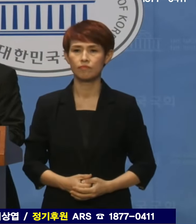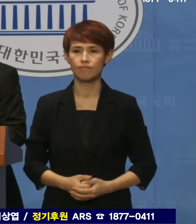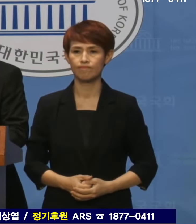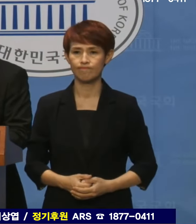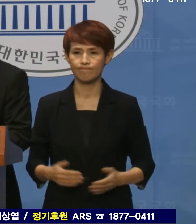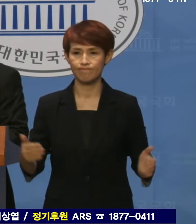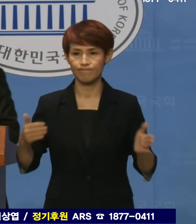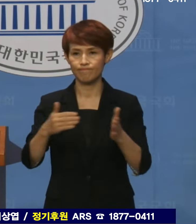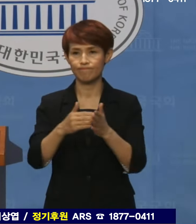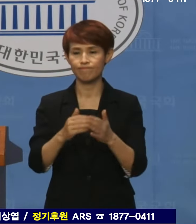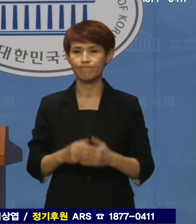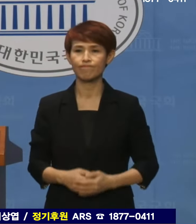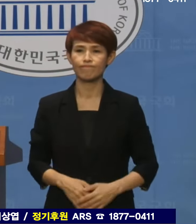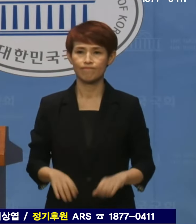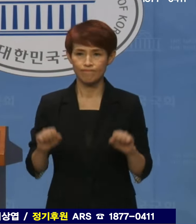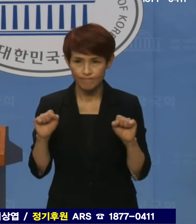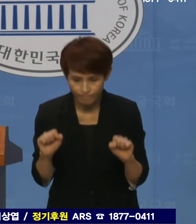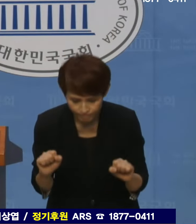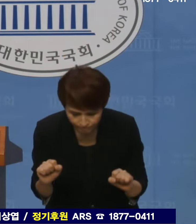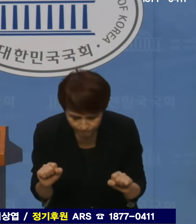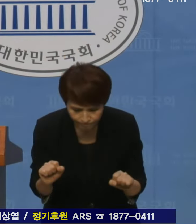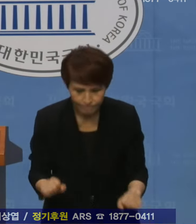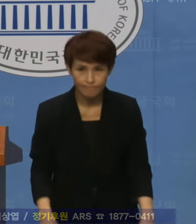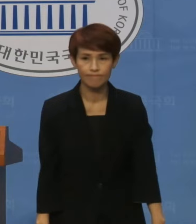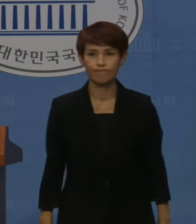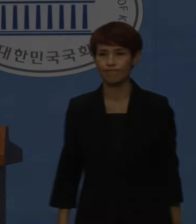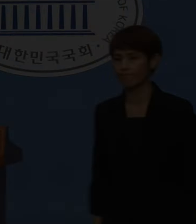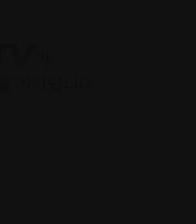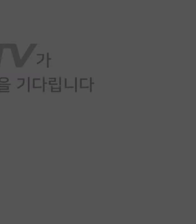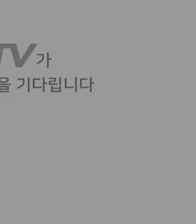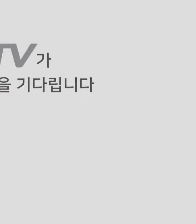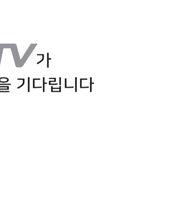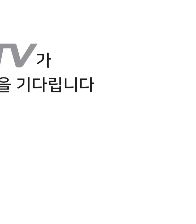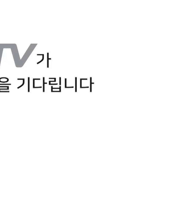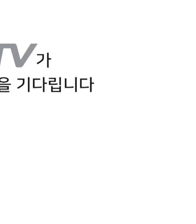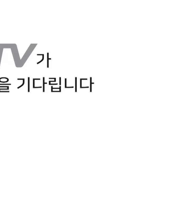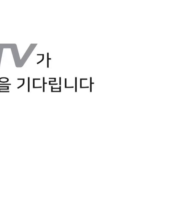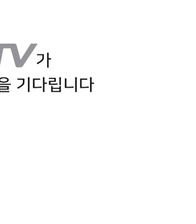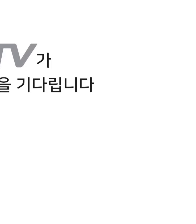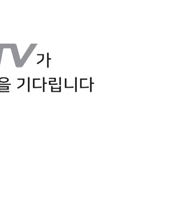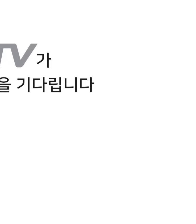바랍니다. 이상입니다.